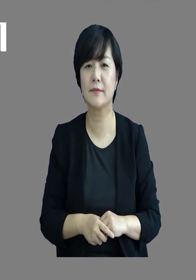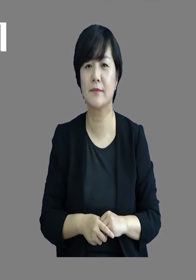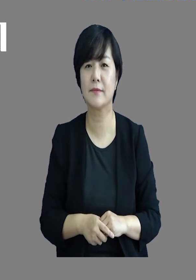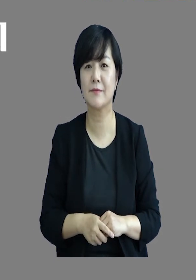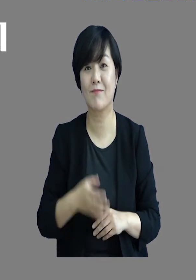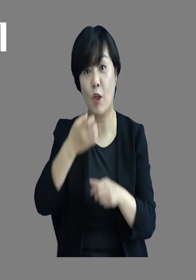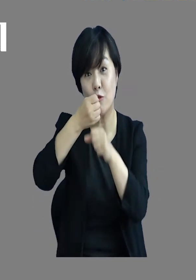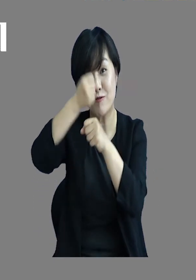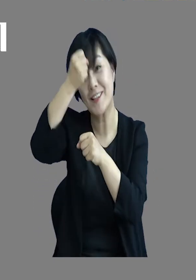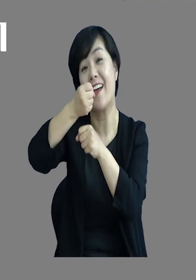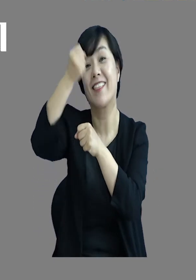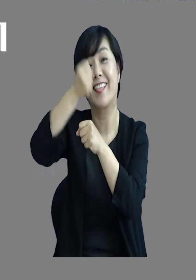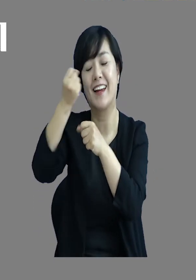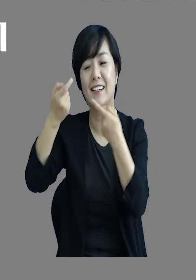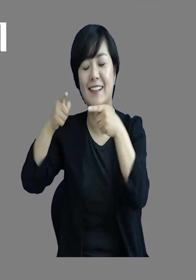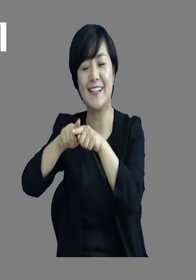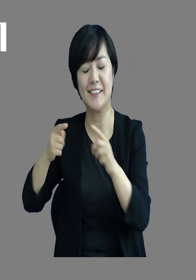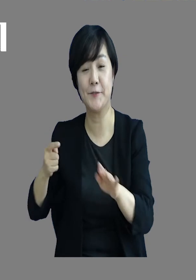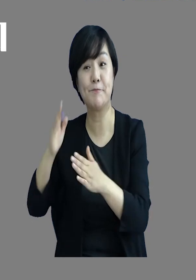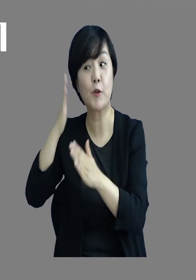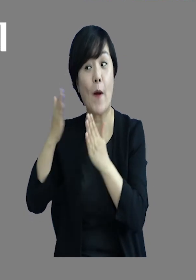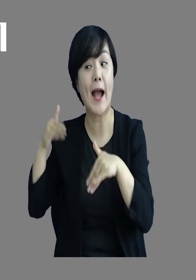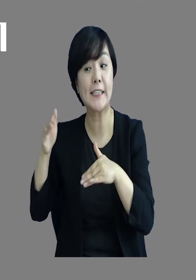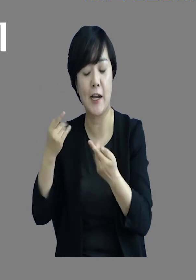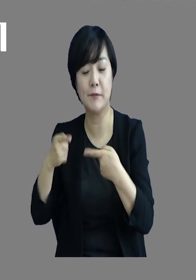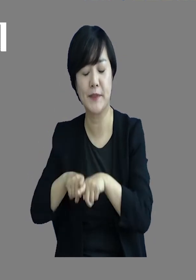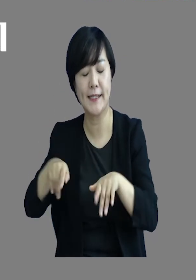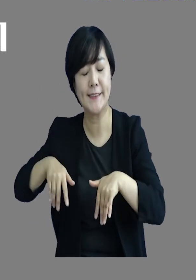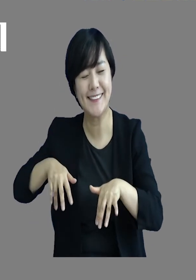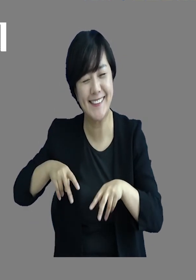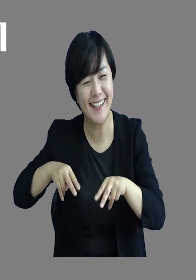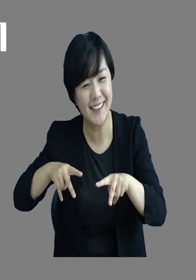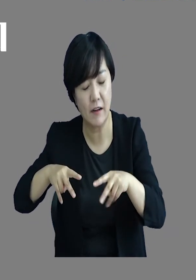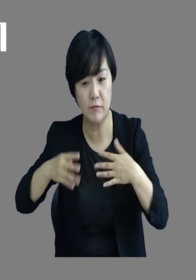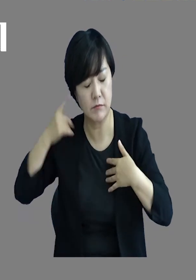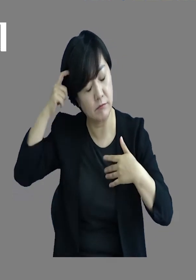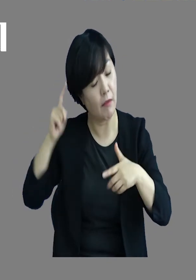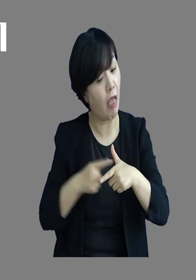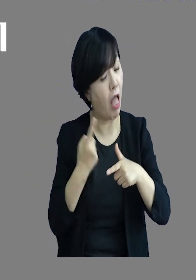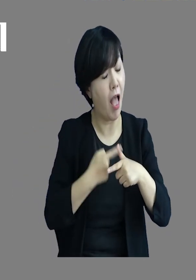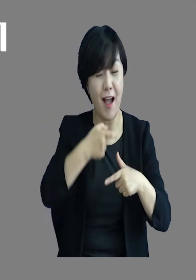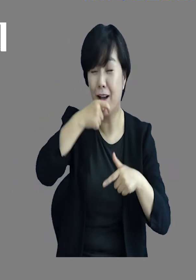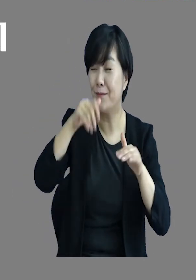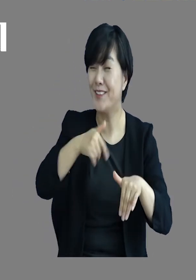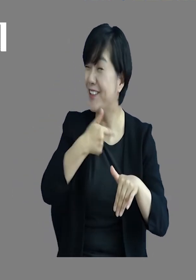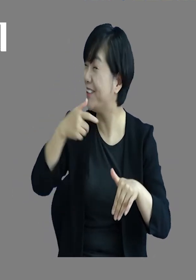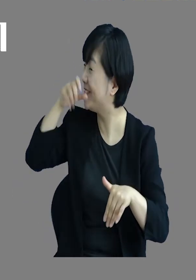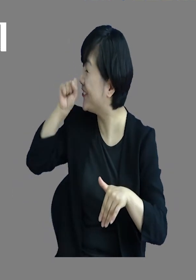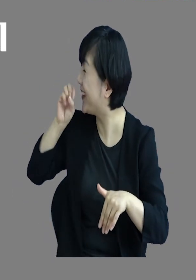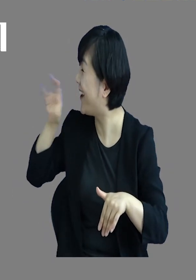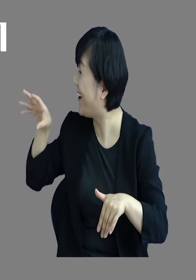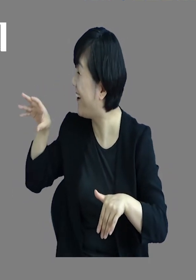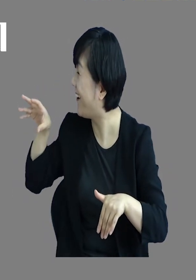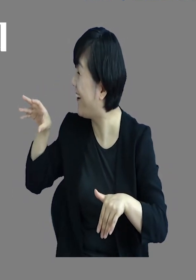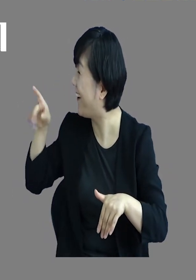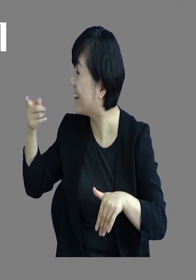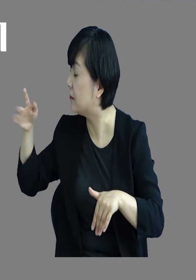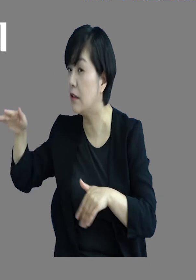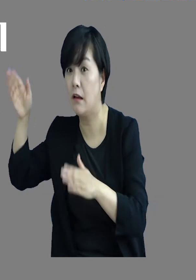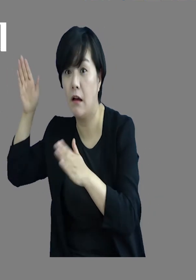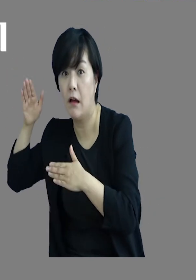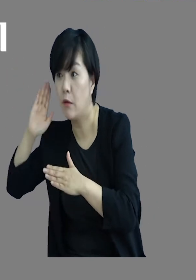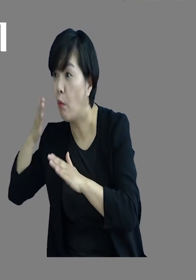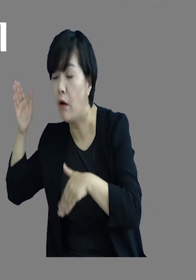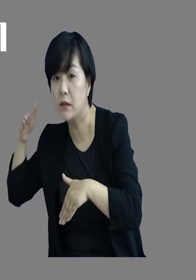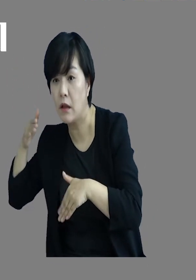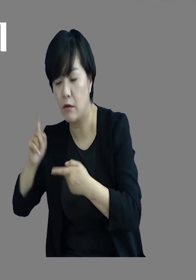이제 우산을 들고 같이 가는데 제가 또 아무 생각 없이 빗소리가 너무 좋다 그런 거예요. 근데 이제 이